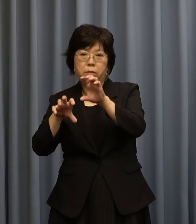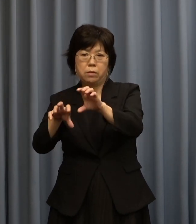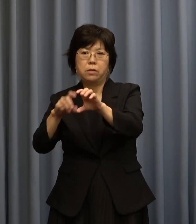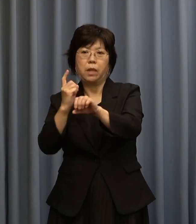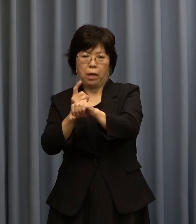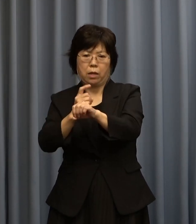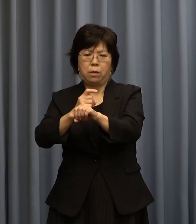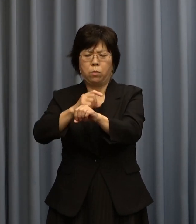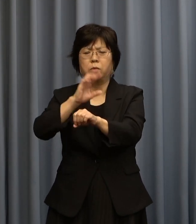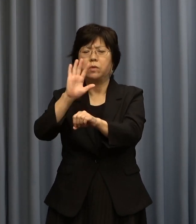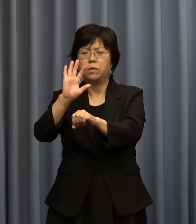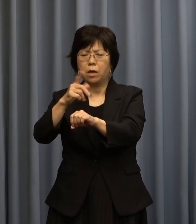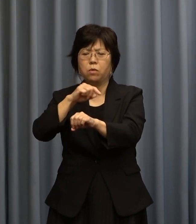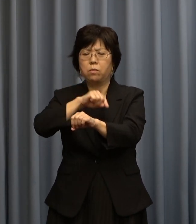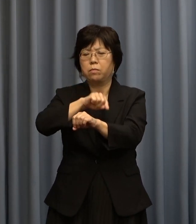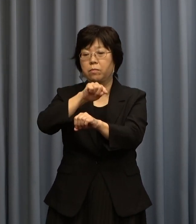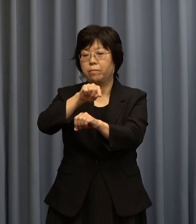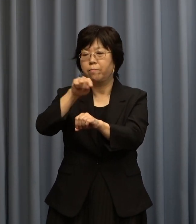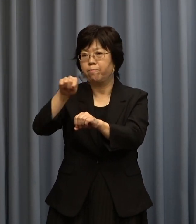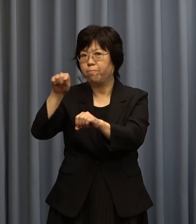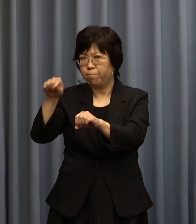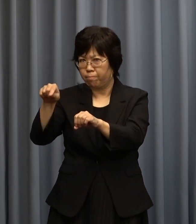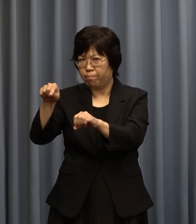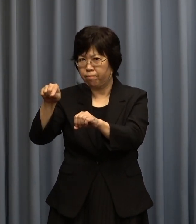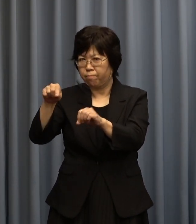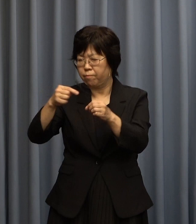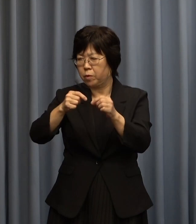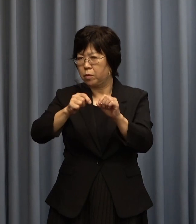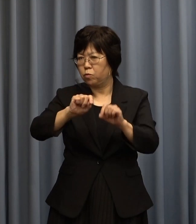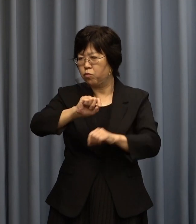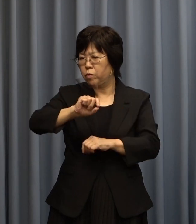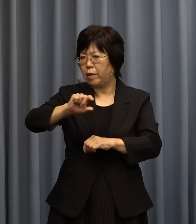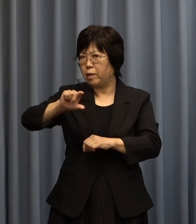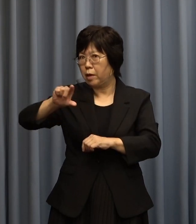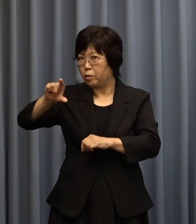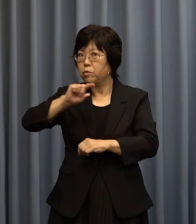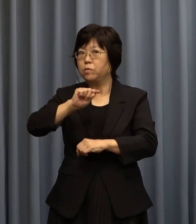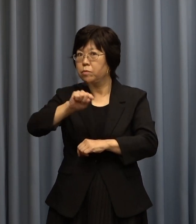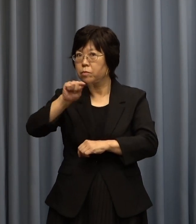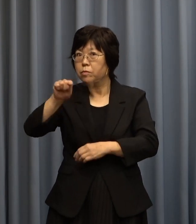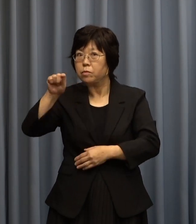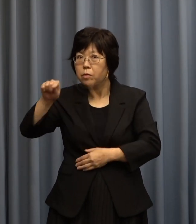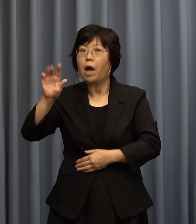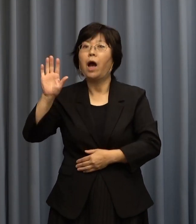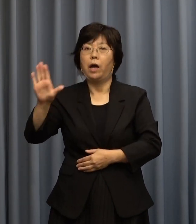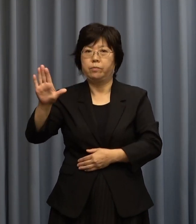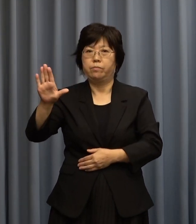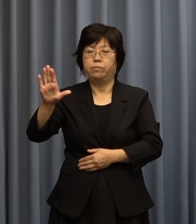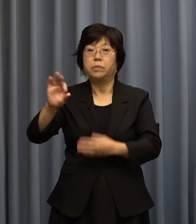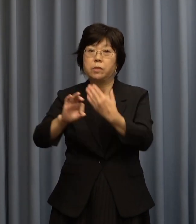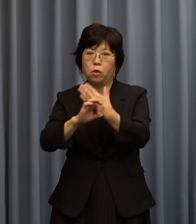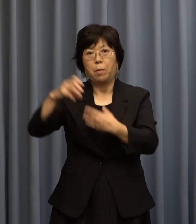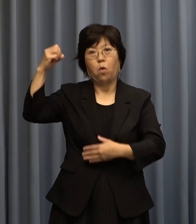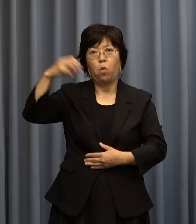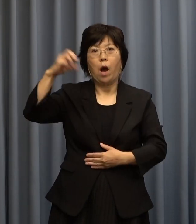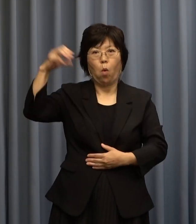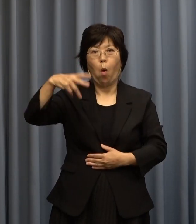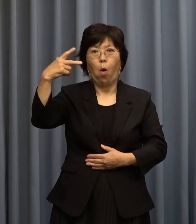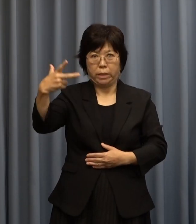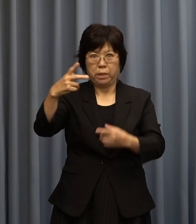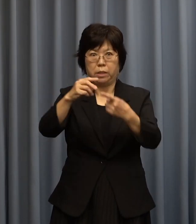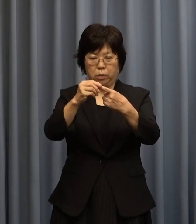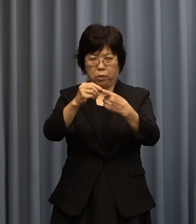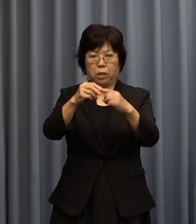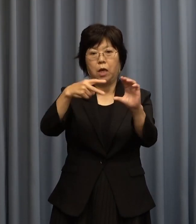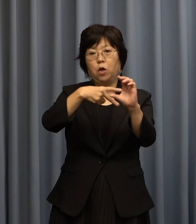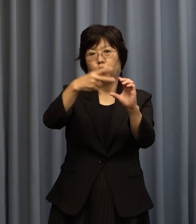は増加をしている市があります。それが和光、富士見の、そ